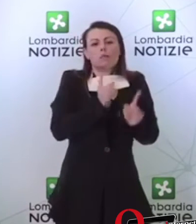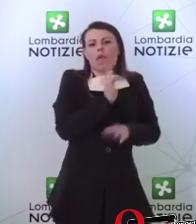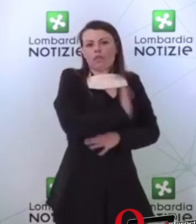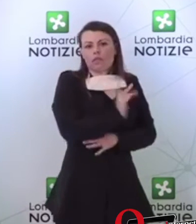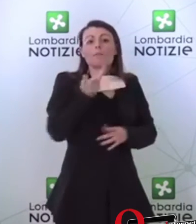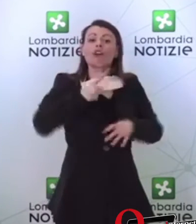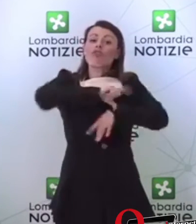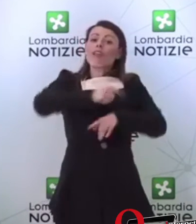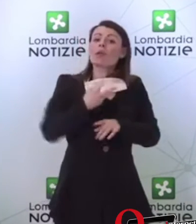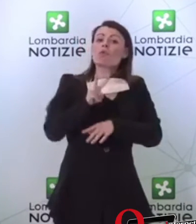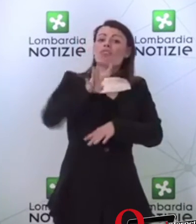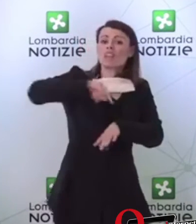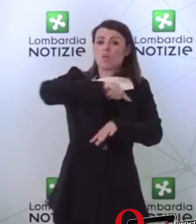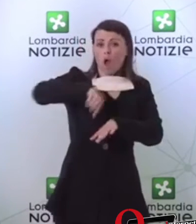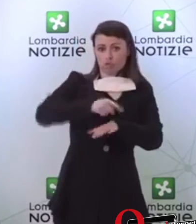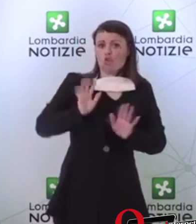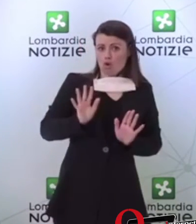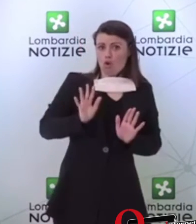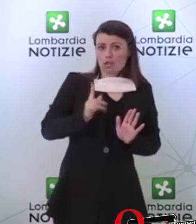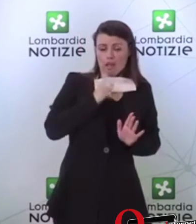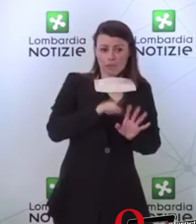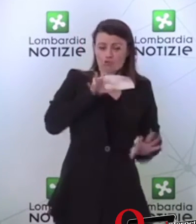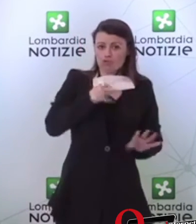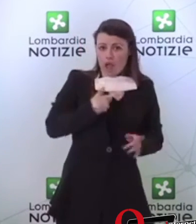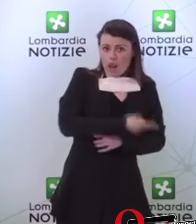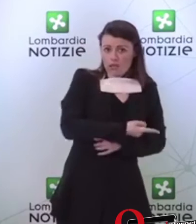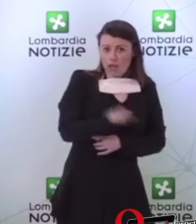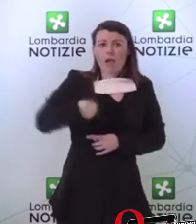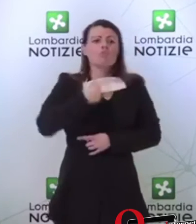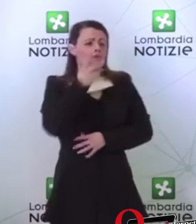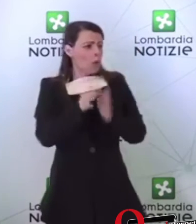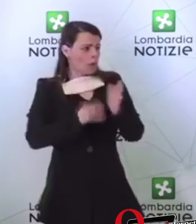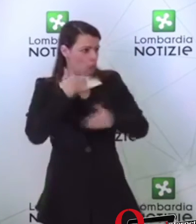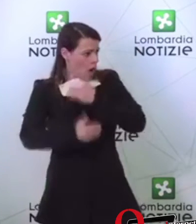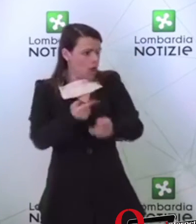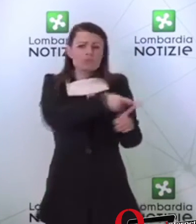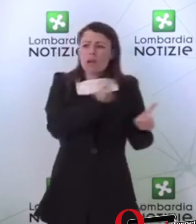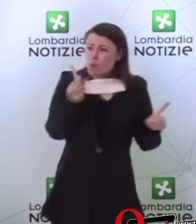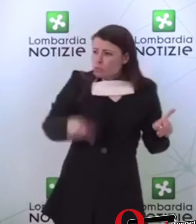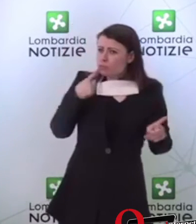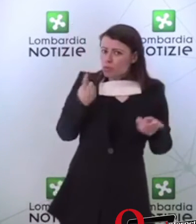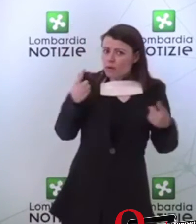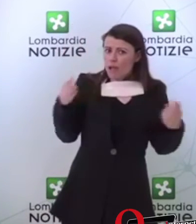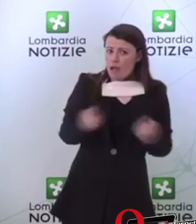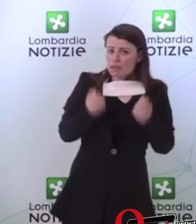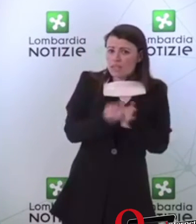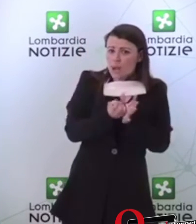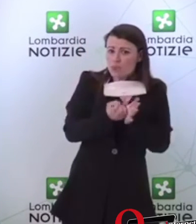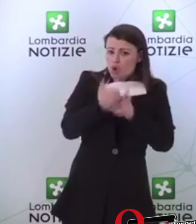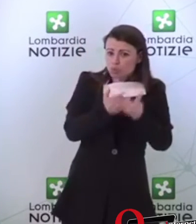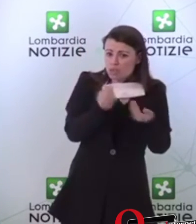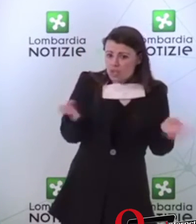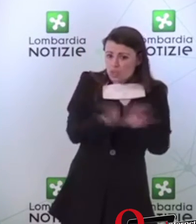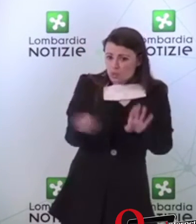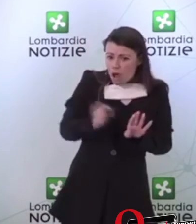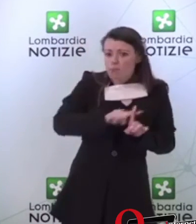di mantenere queste misure. Con anche le chiusure dell'attività produttiva fino a, ragionevolmente fino a quando? Ma